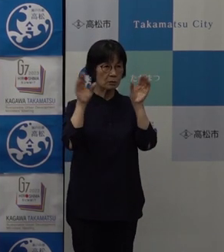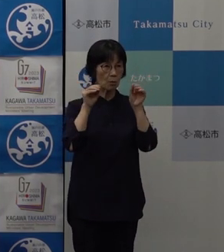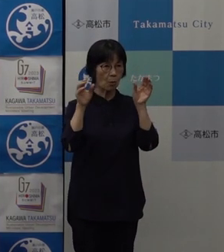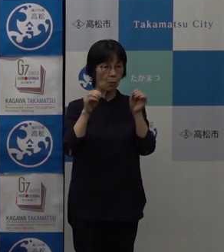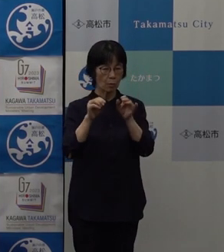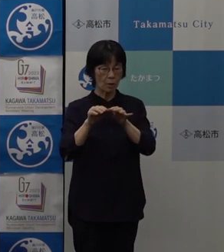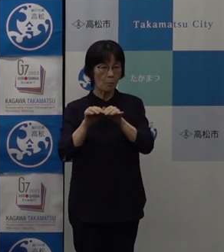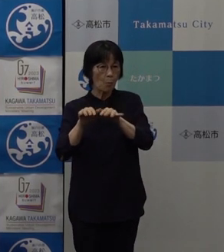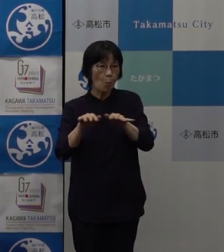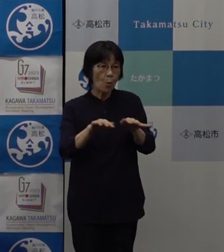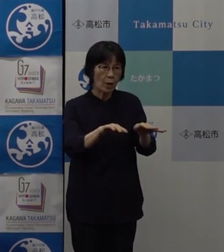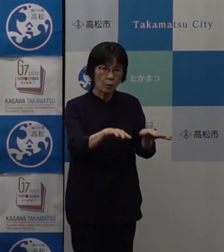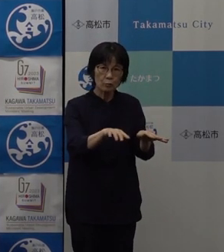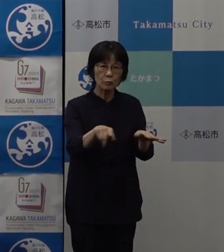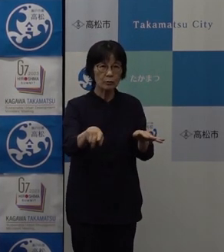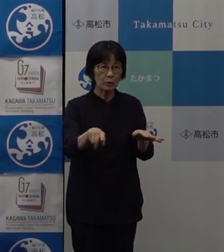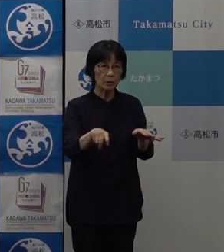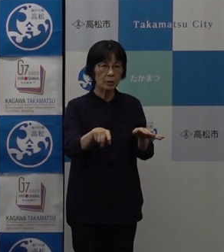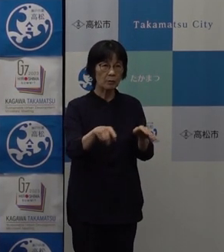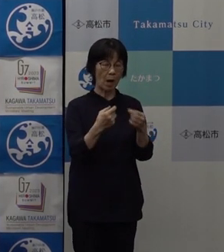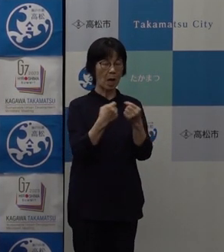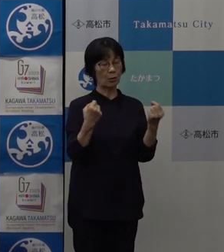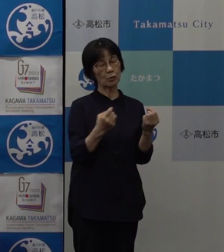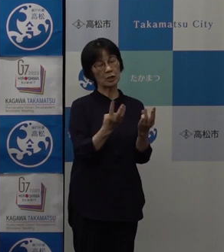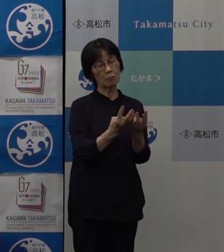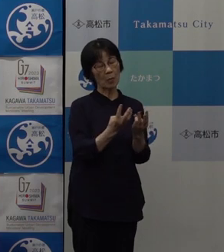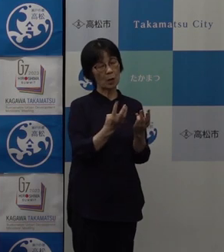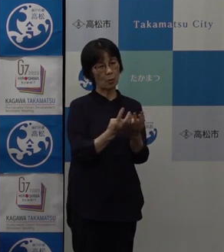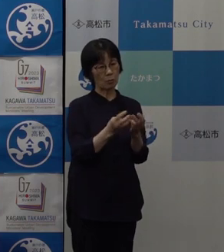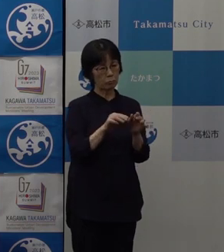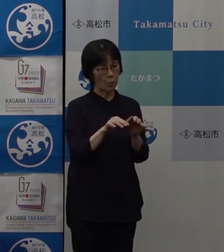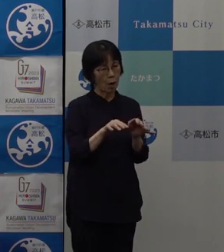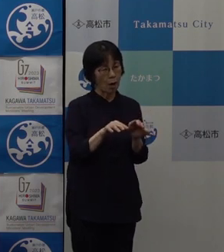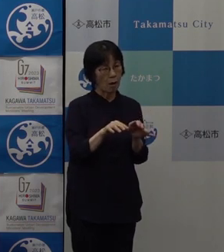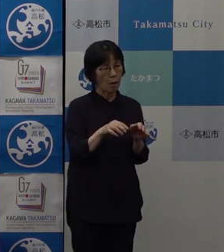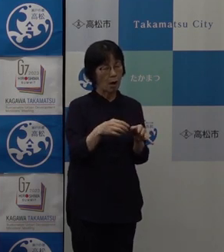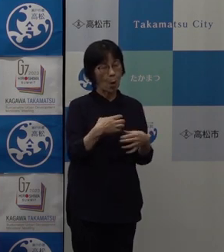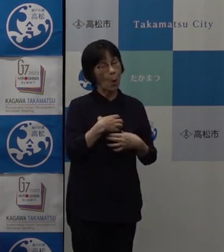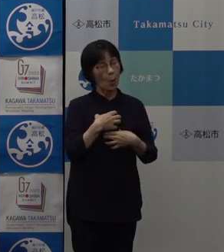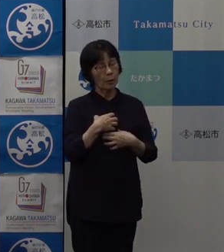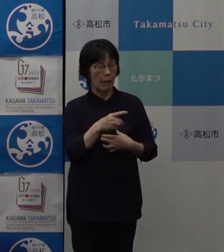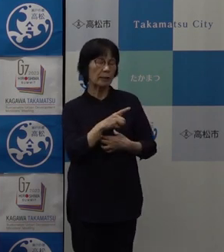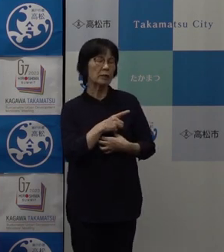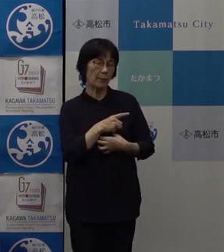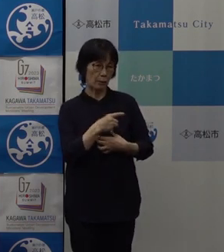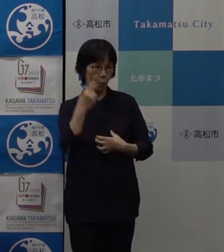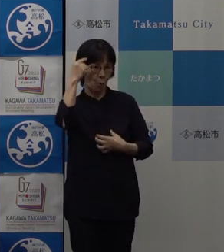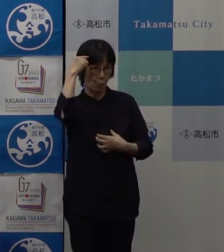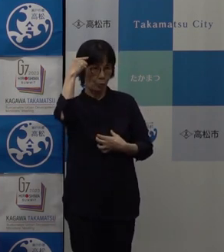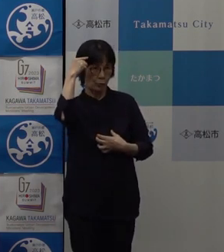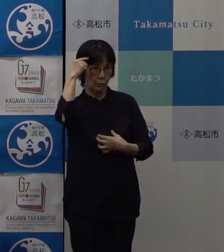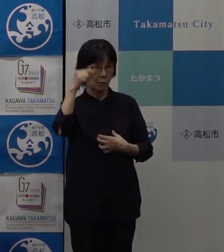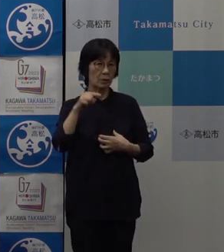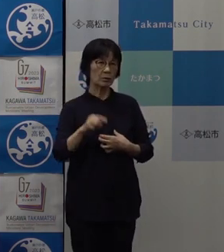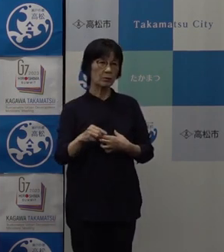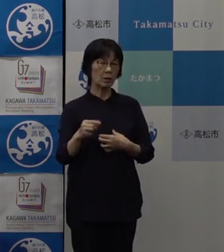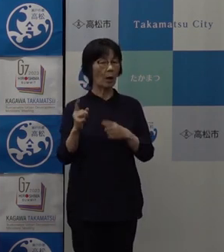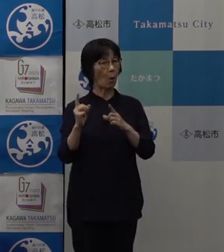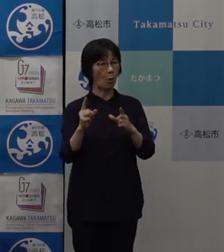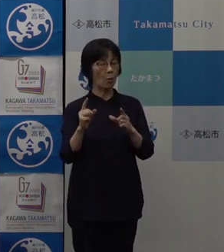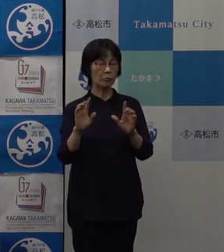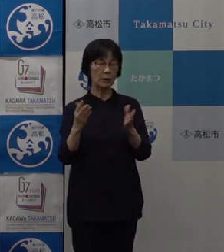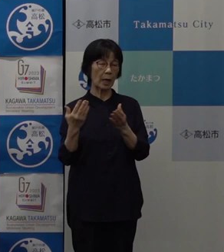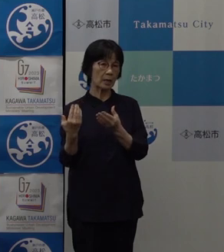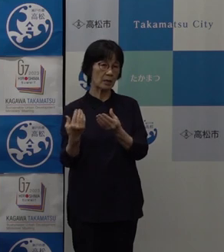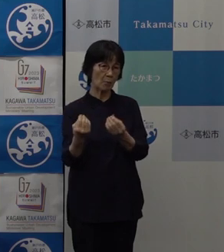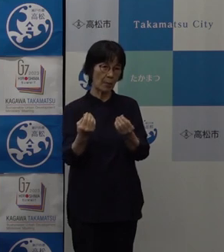イナンバーを作るときにです、ね、一番恐れている人が多い中で、そういったものが結局報告されないままここまで来た、そして同じ